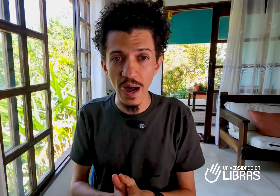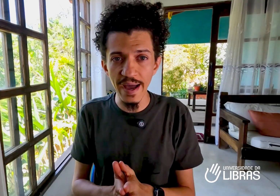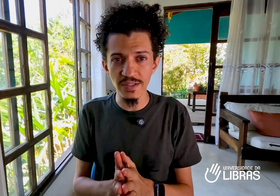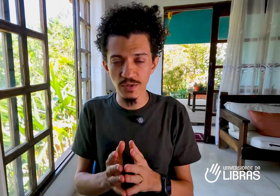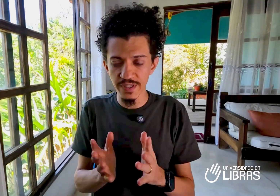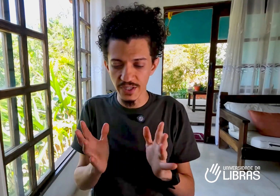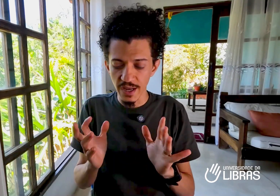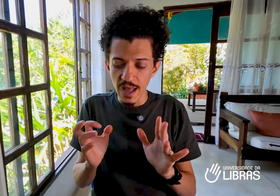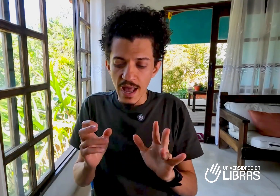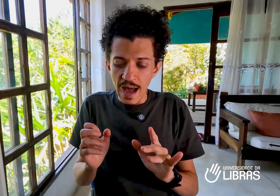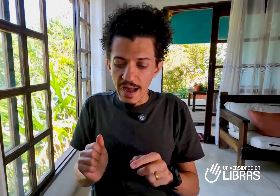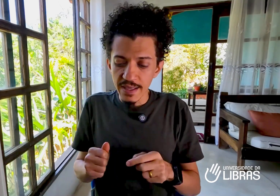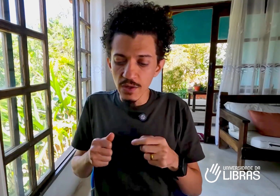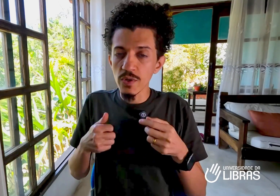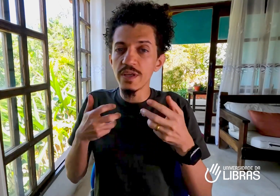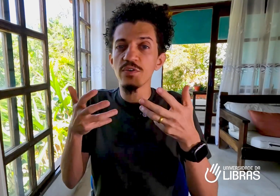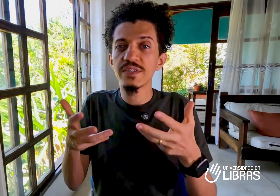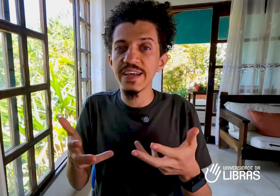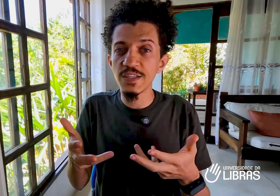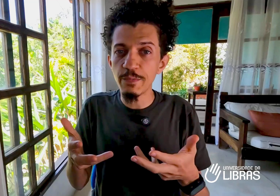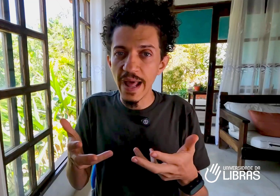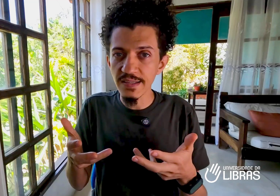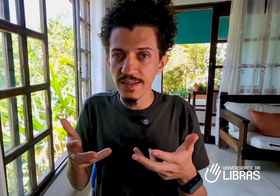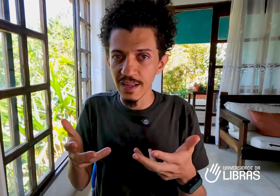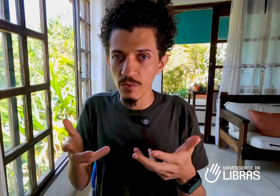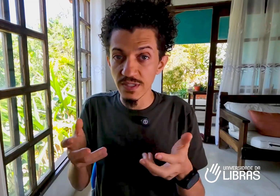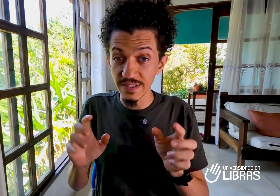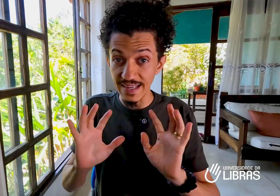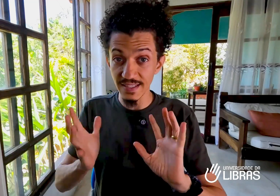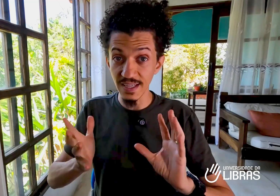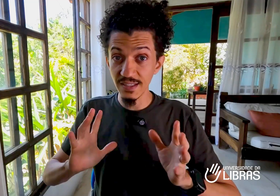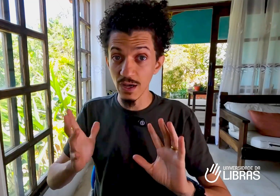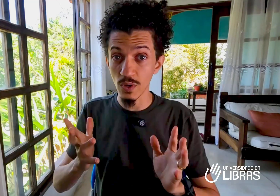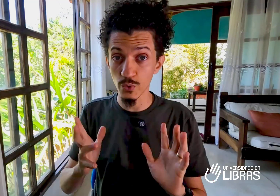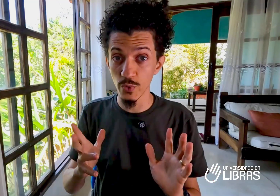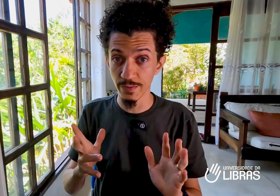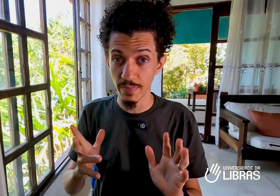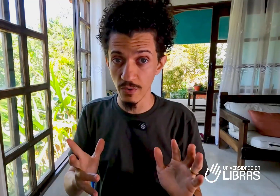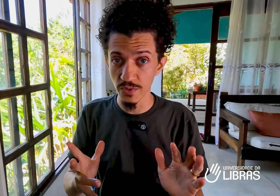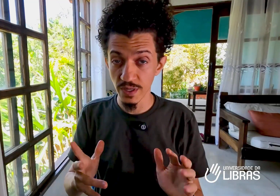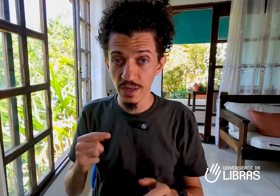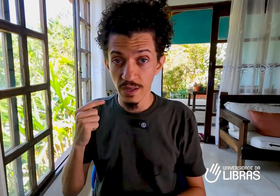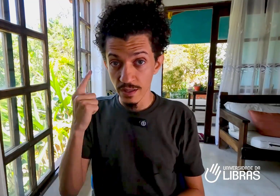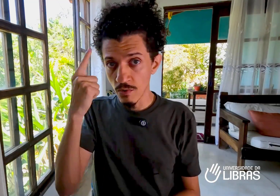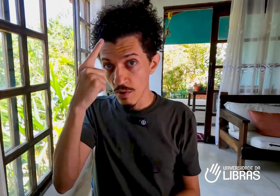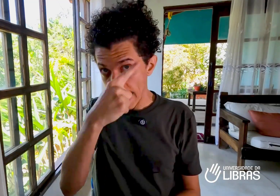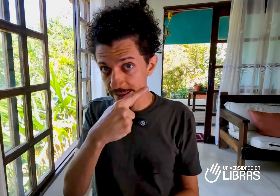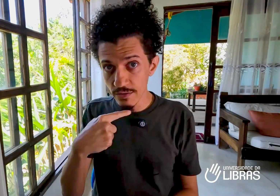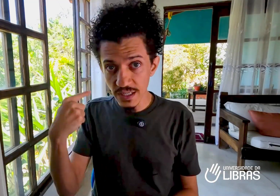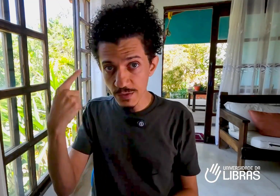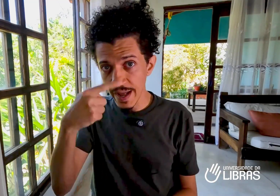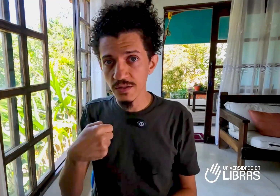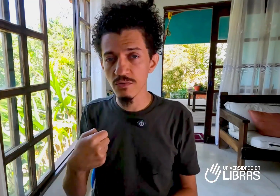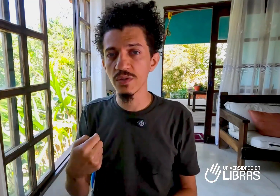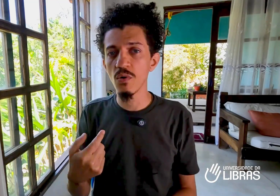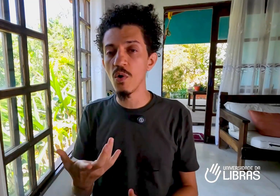manuais, ou seja, aquilo que você expressa na língua de sinais sem ser com as suas mãos, Então, aquilo que você expressa com o seu